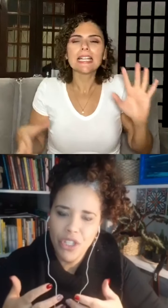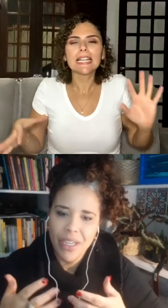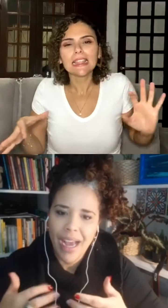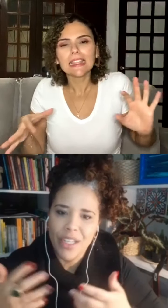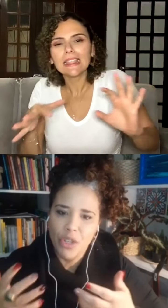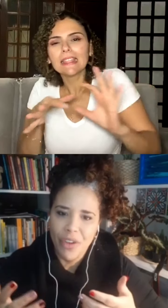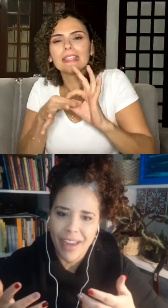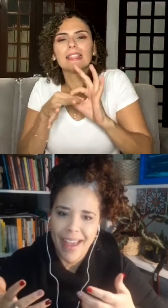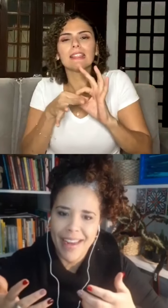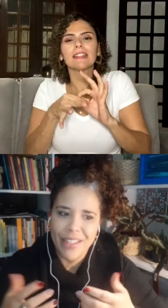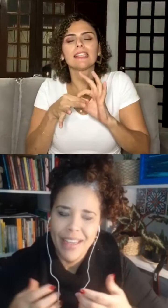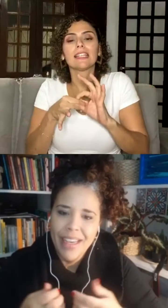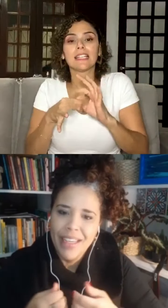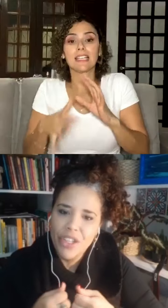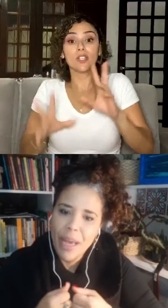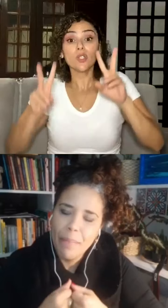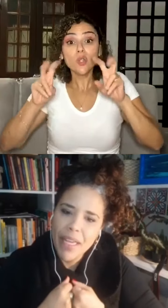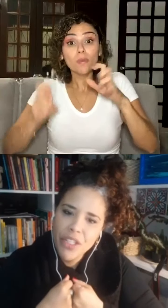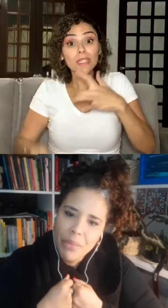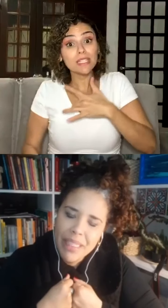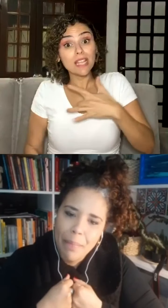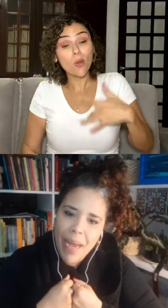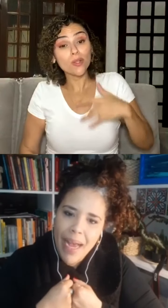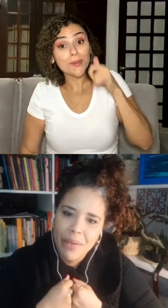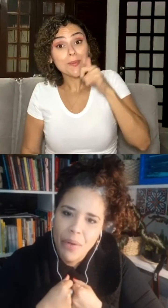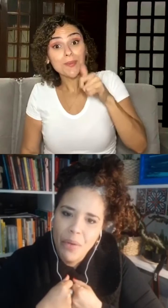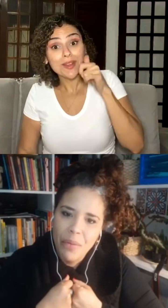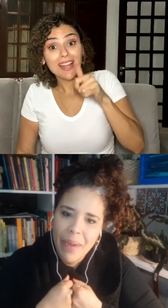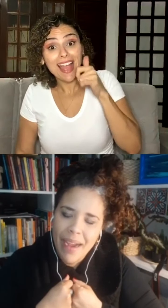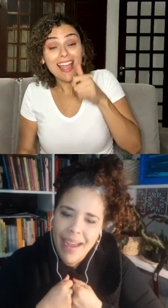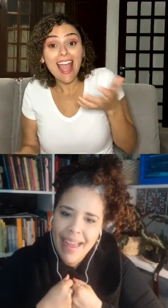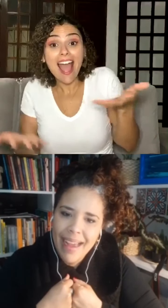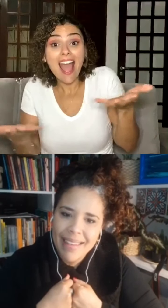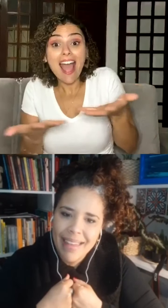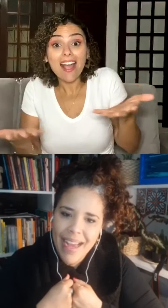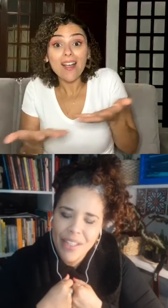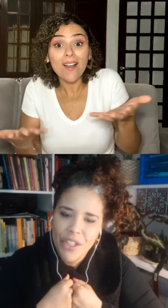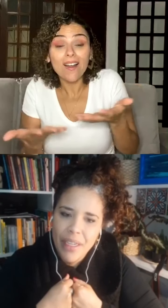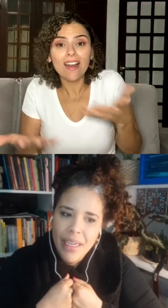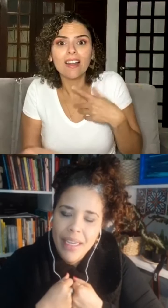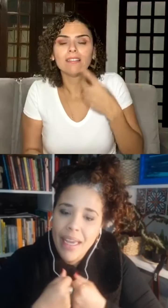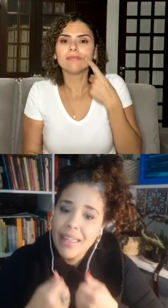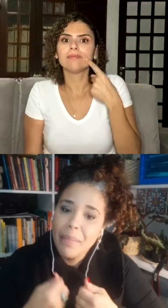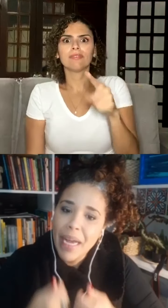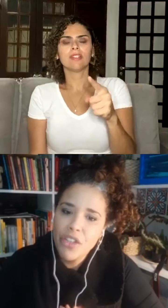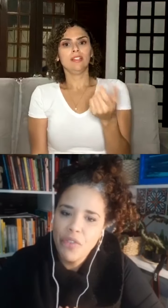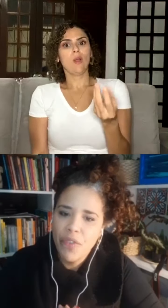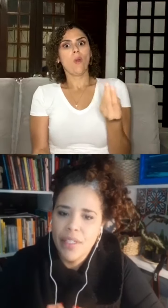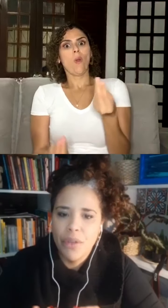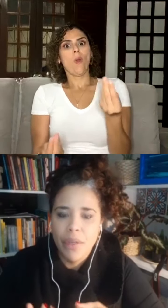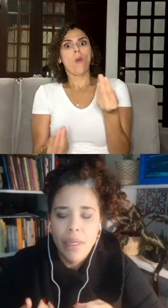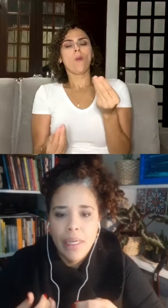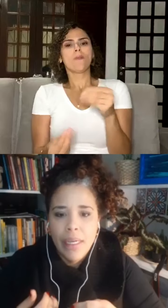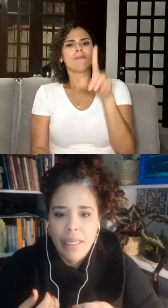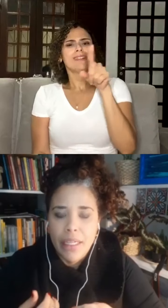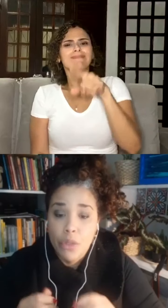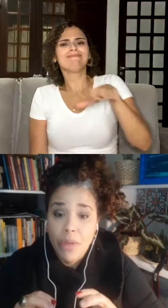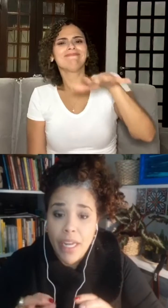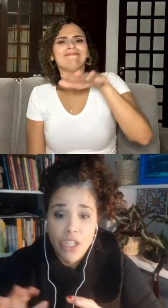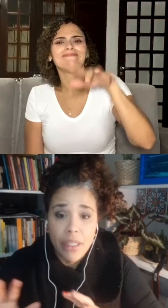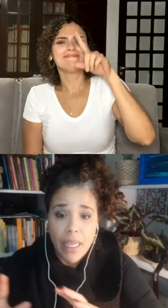saúde às mulheres e, de repente, eu me deparo com uma realidade que é ainda mais difícil